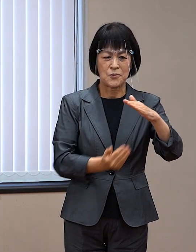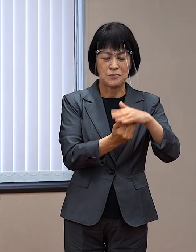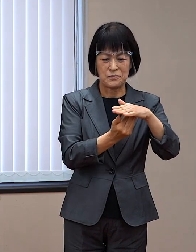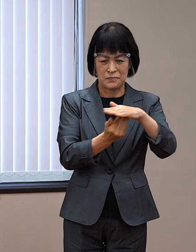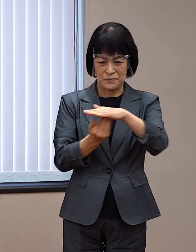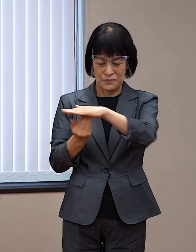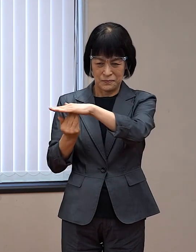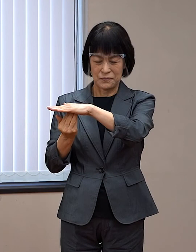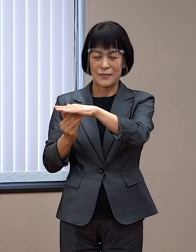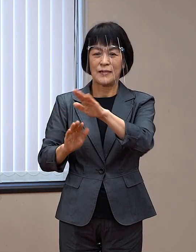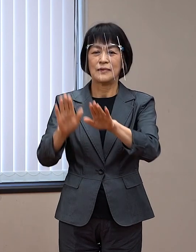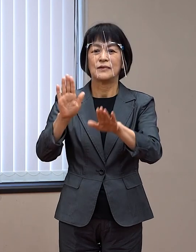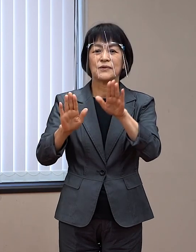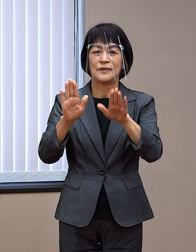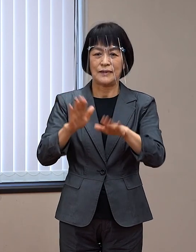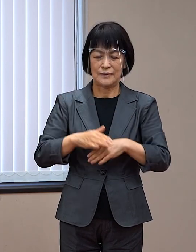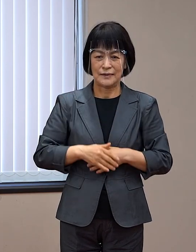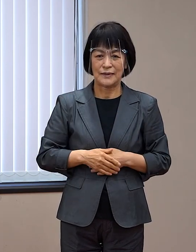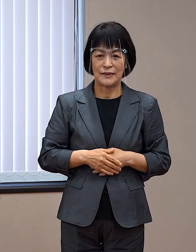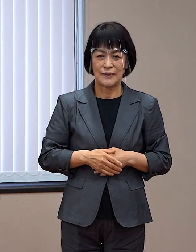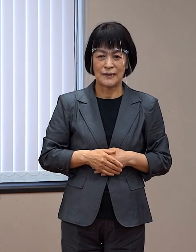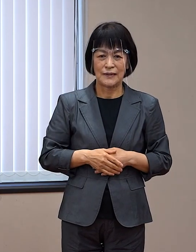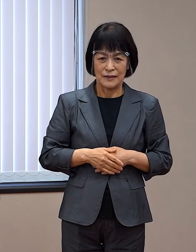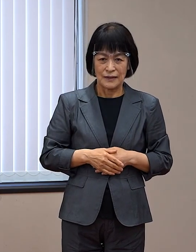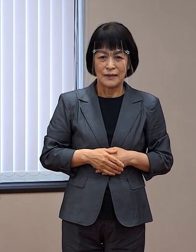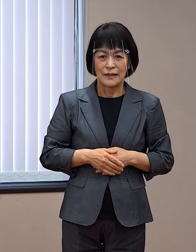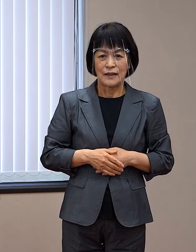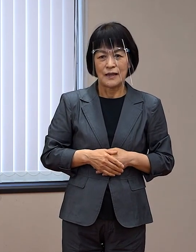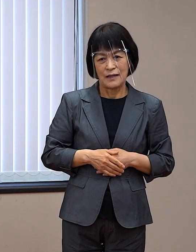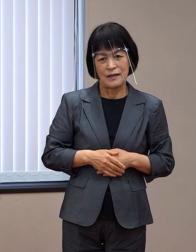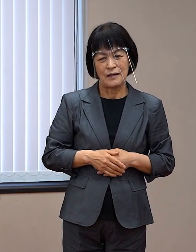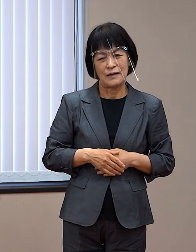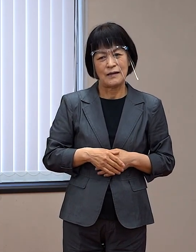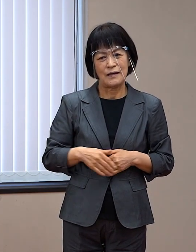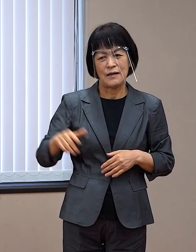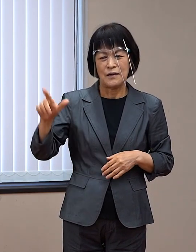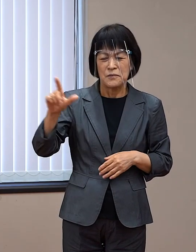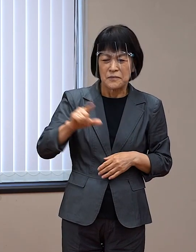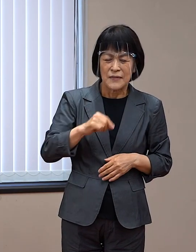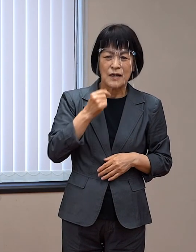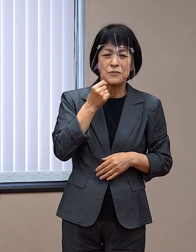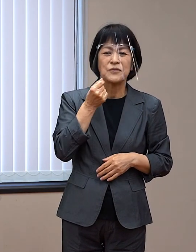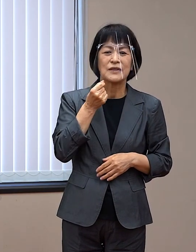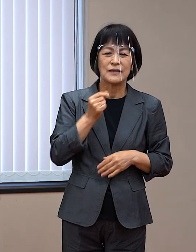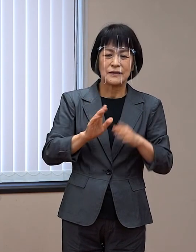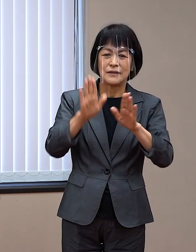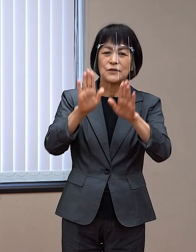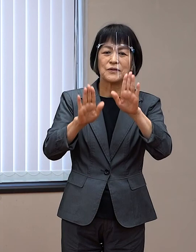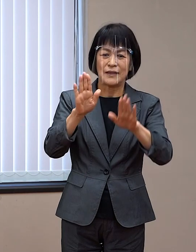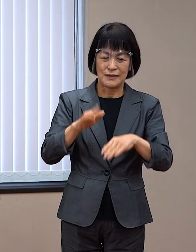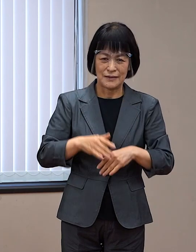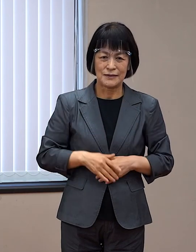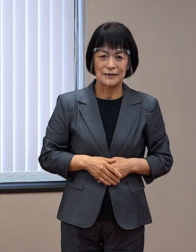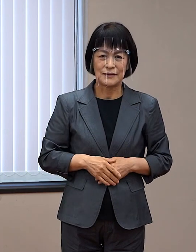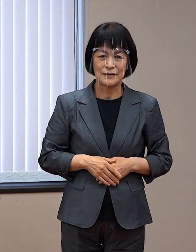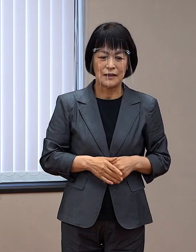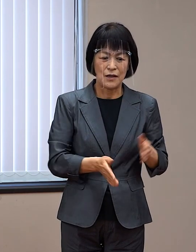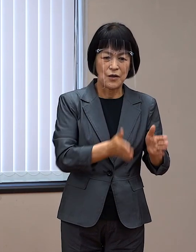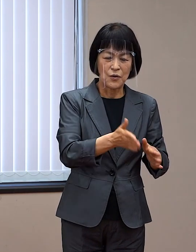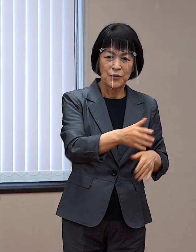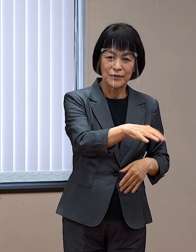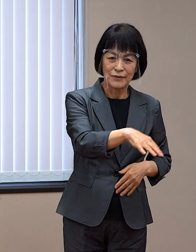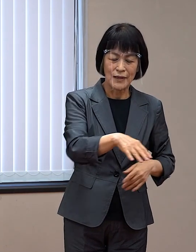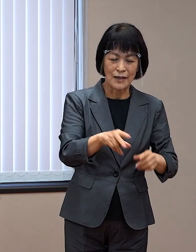の状態で、減少傾向が見えない状態が続いております。また保育園児